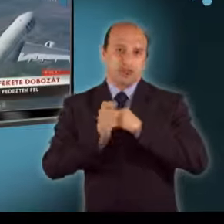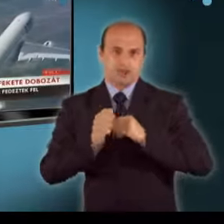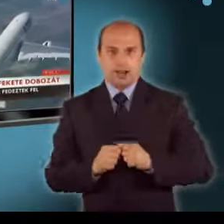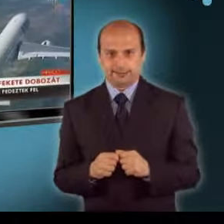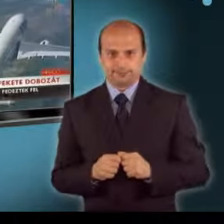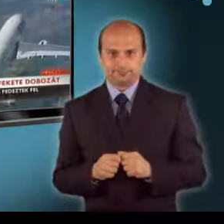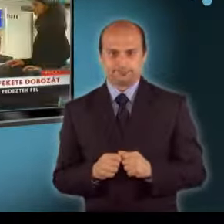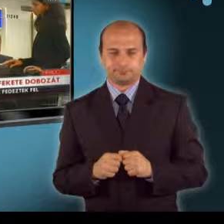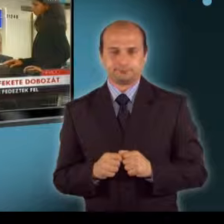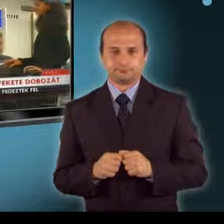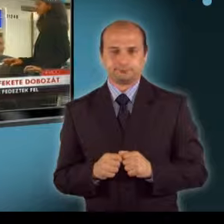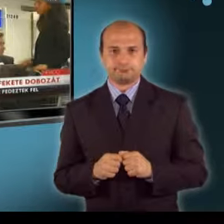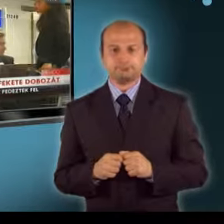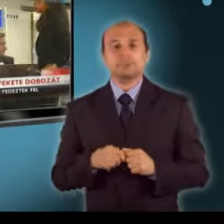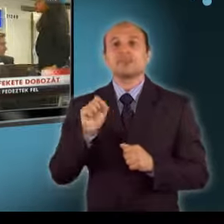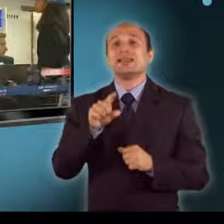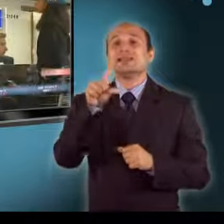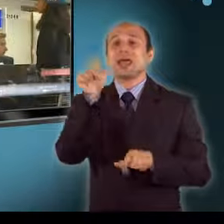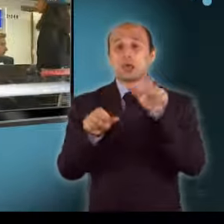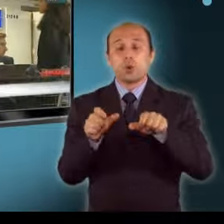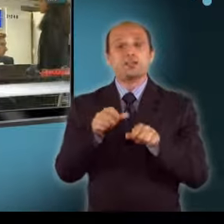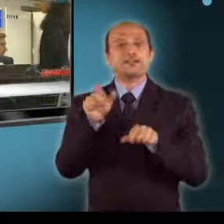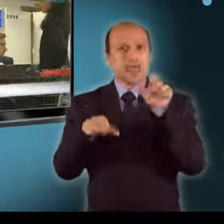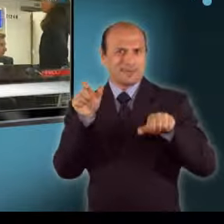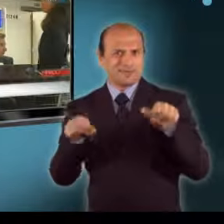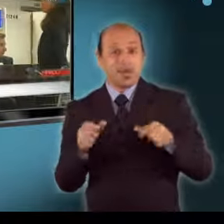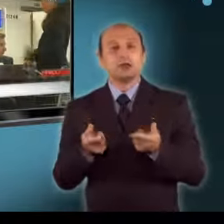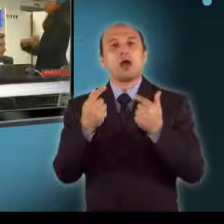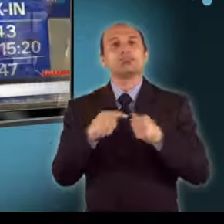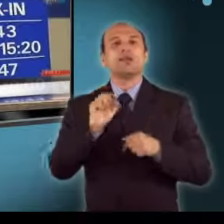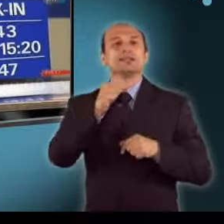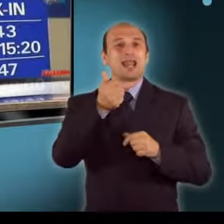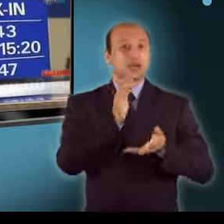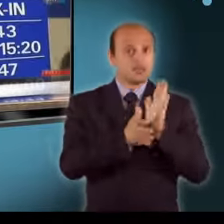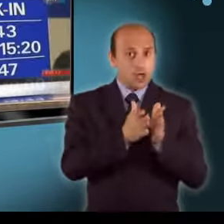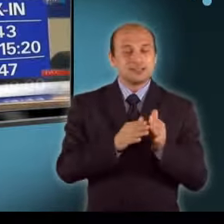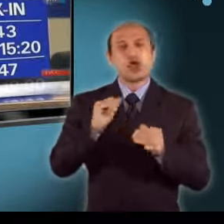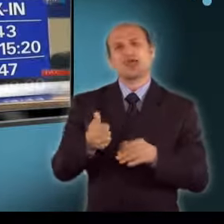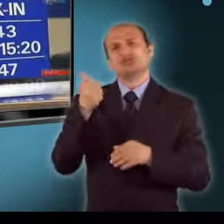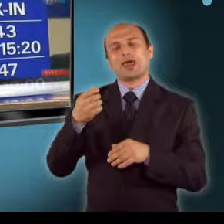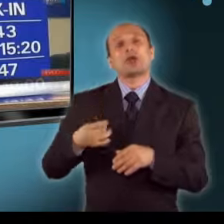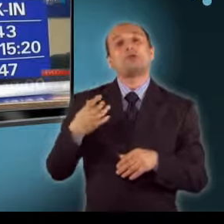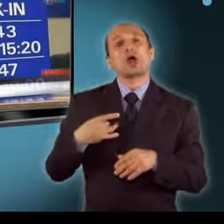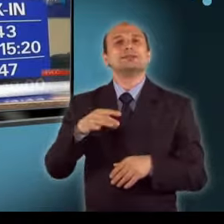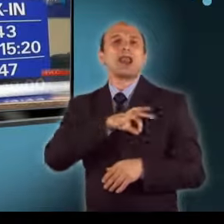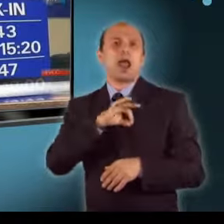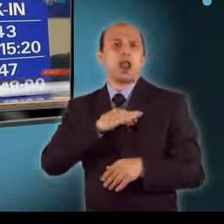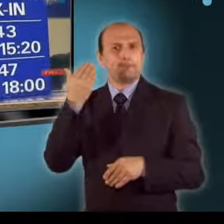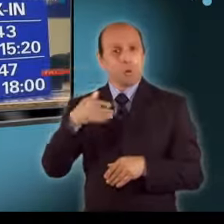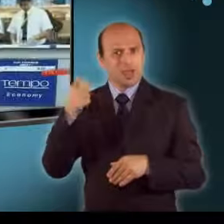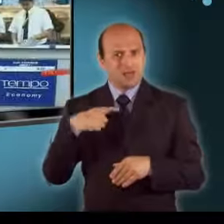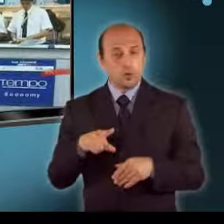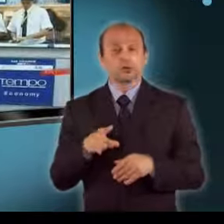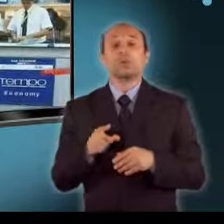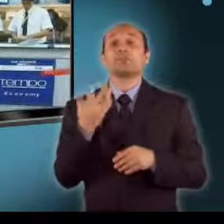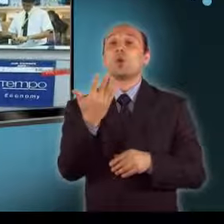felkutatását. A gép 12 fős személyzetéből 11 francia, egy pedig brazil állampolgár volt. A repülőt